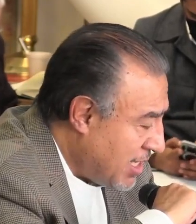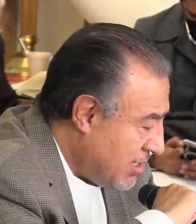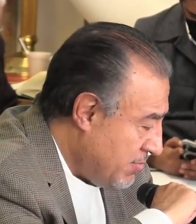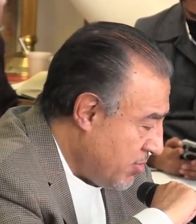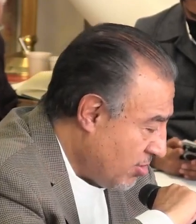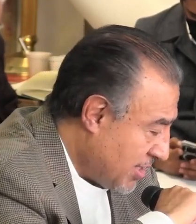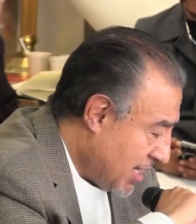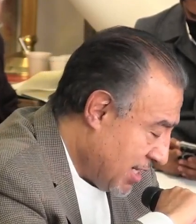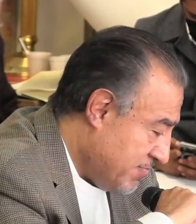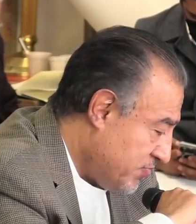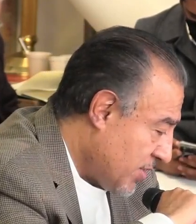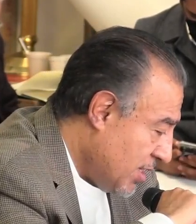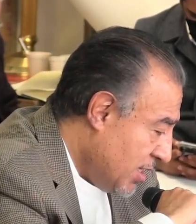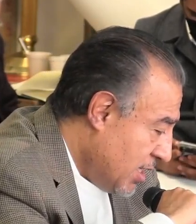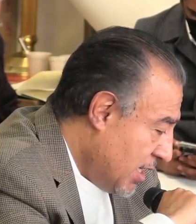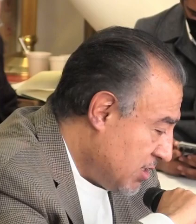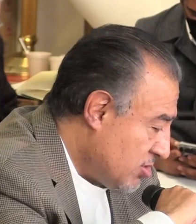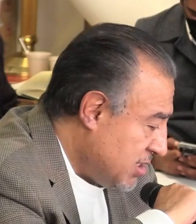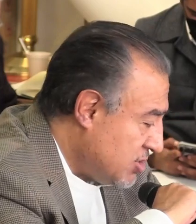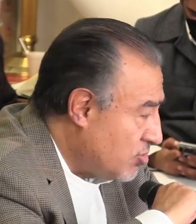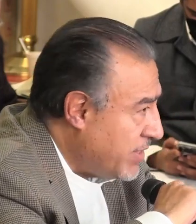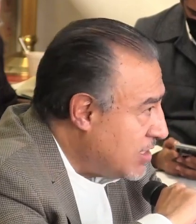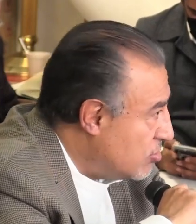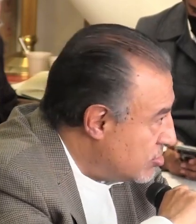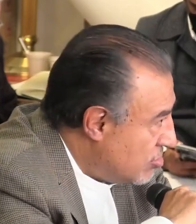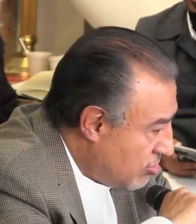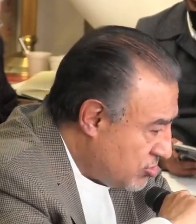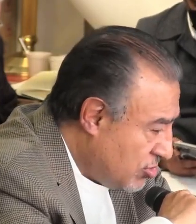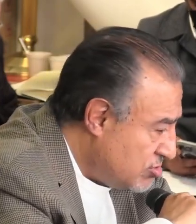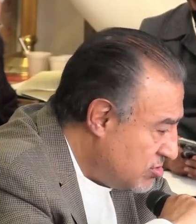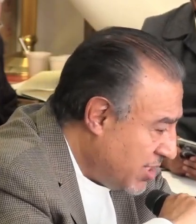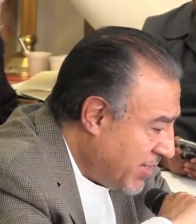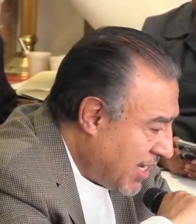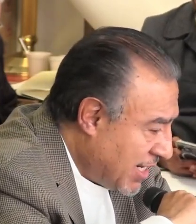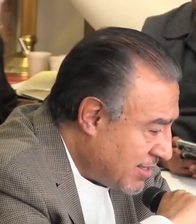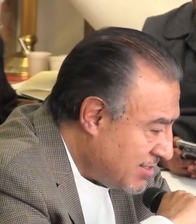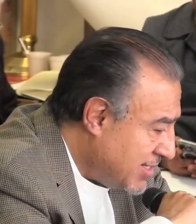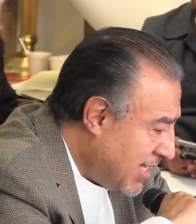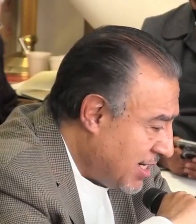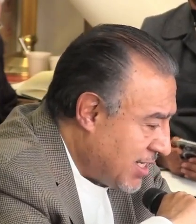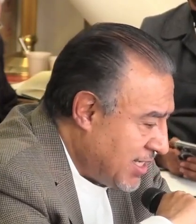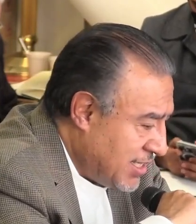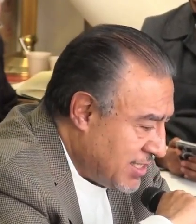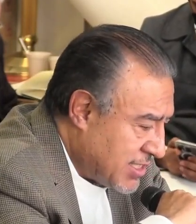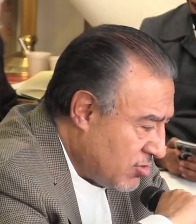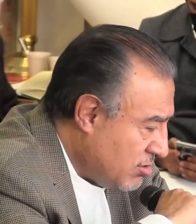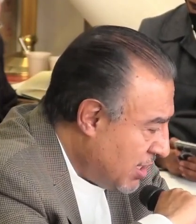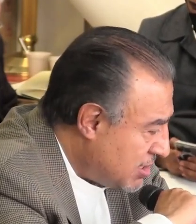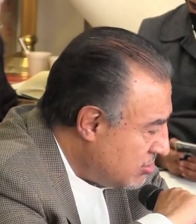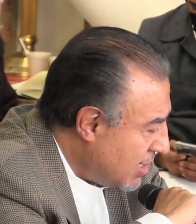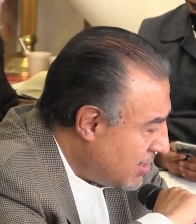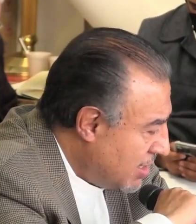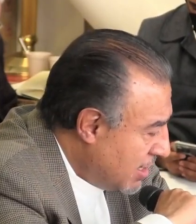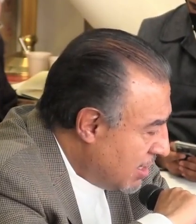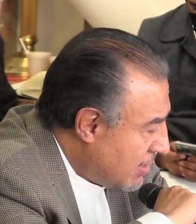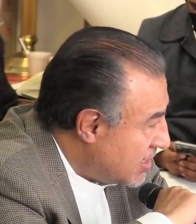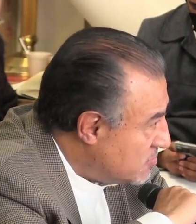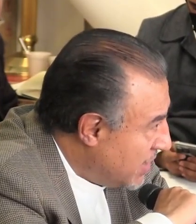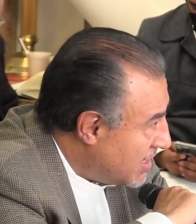de manera prioritaria. Estos instrumentos, los dos, deben garantizar que el desarrollo de la